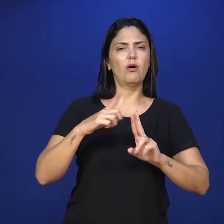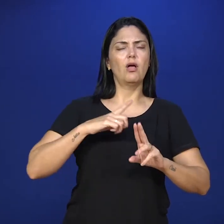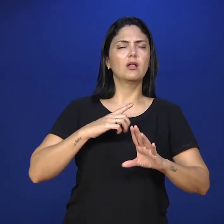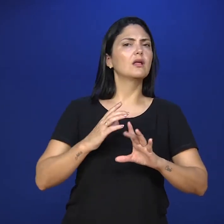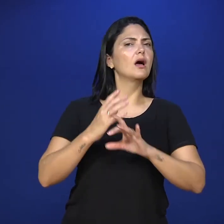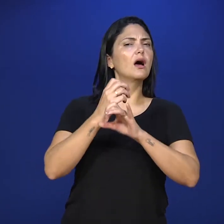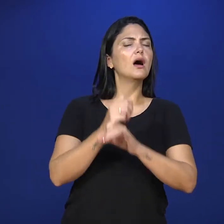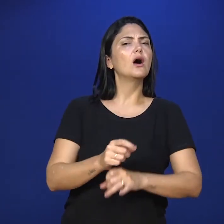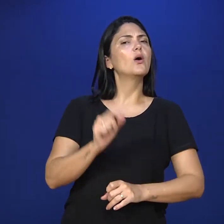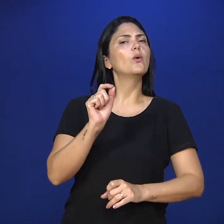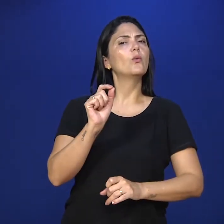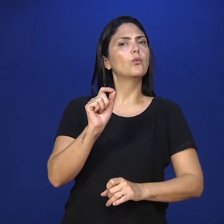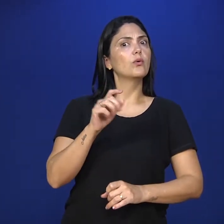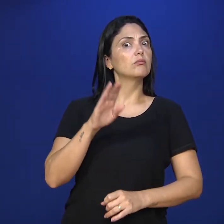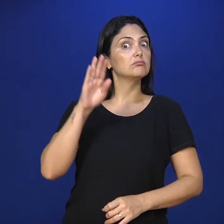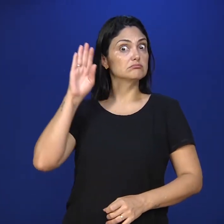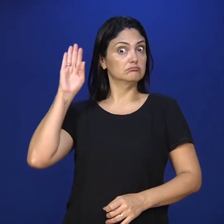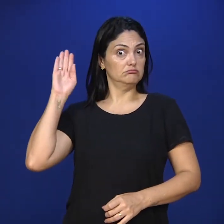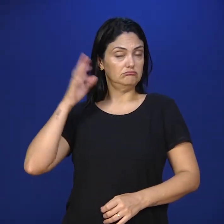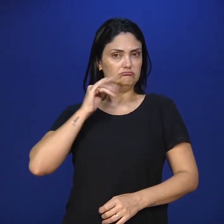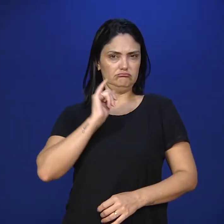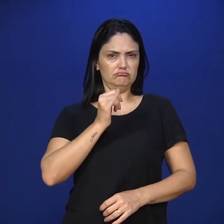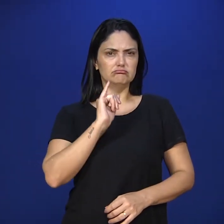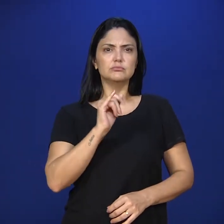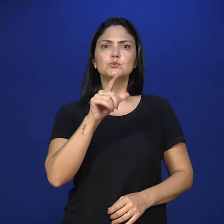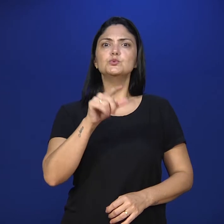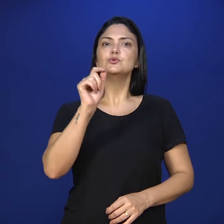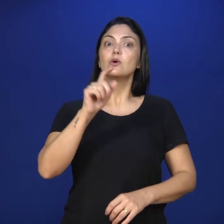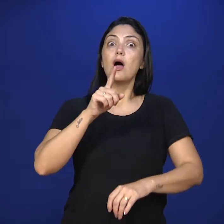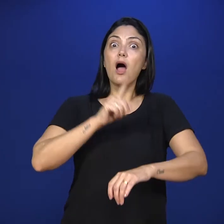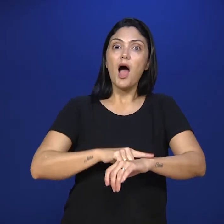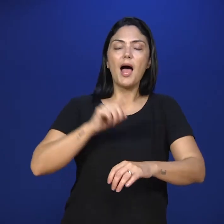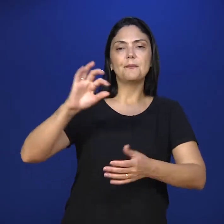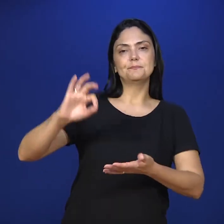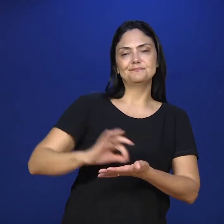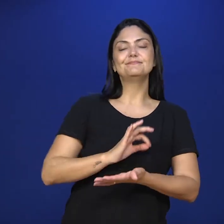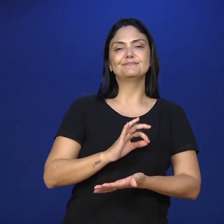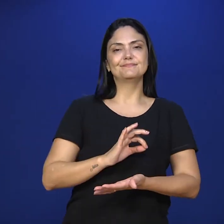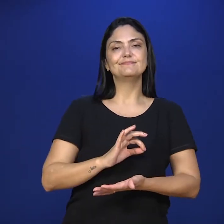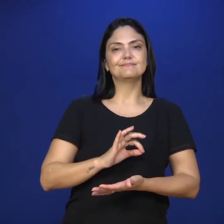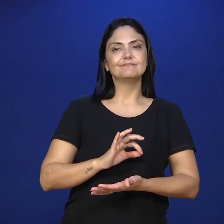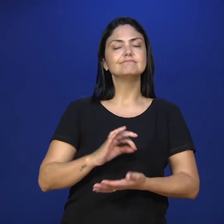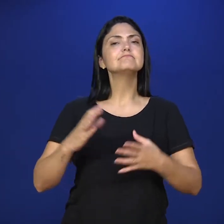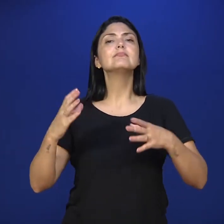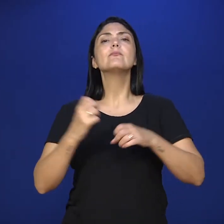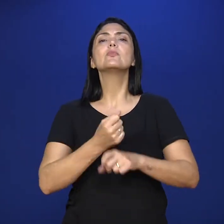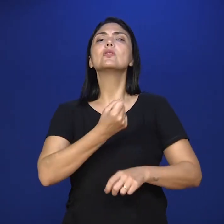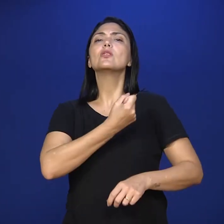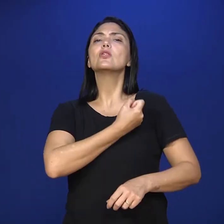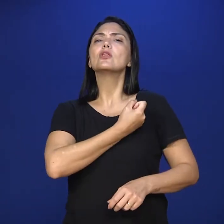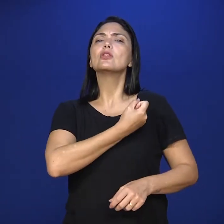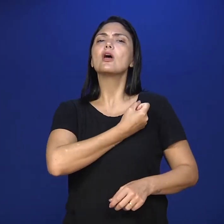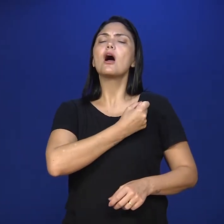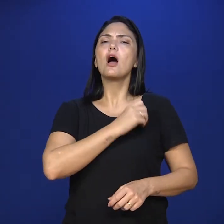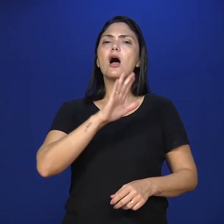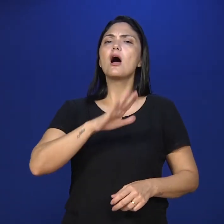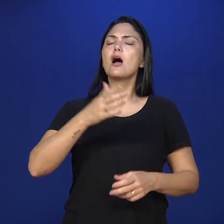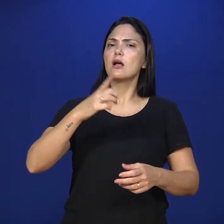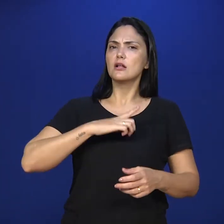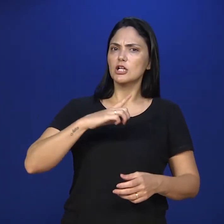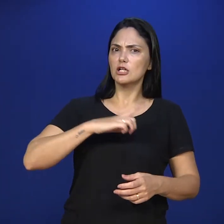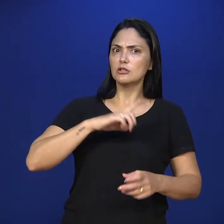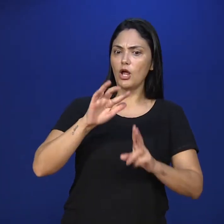média resultado do Enem indicado pelo candidato no ato da inscrição. As notas dos candidatos serão fornecidas